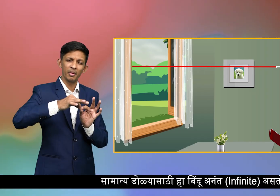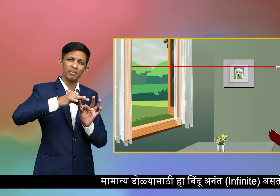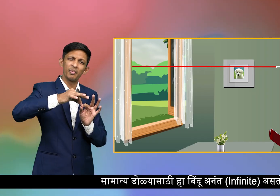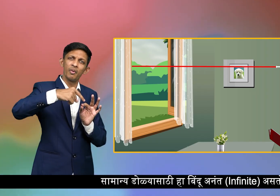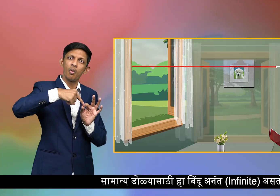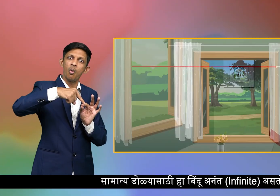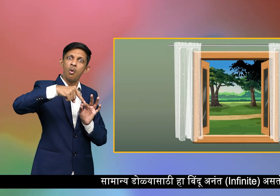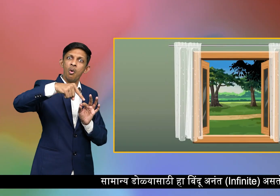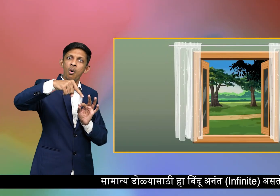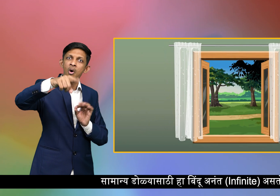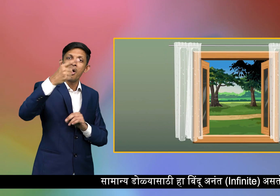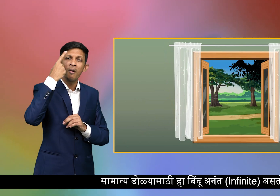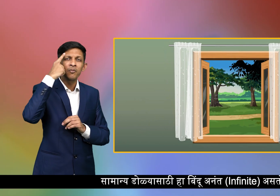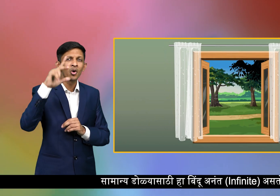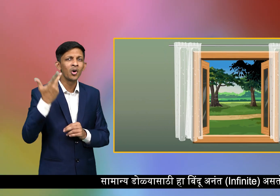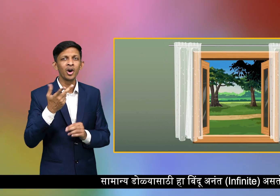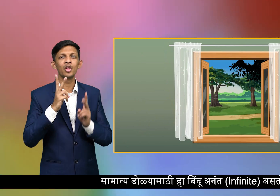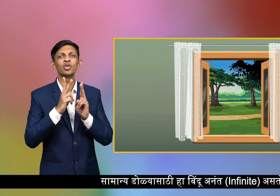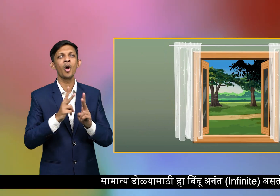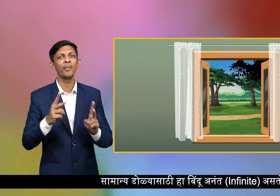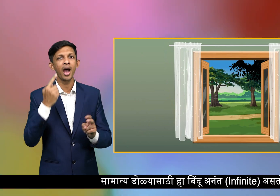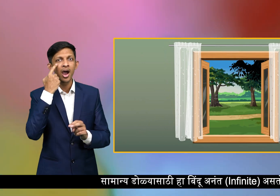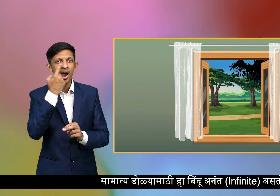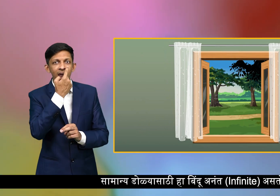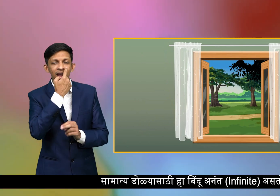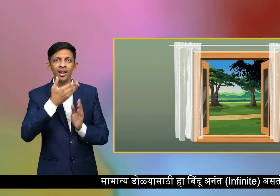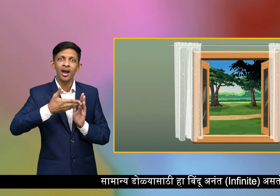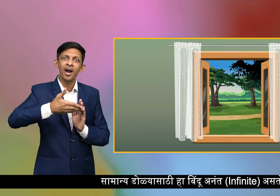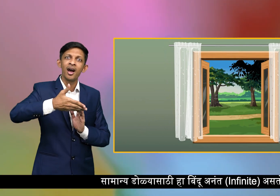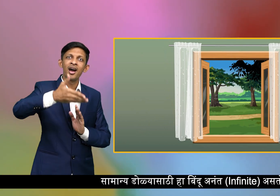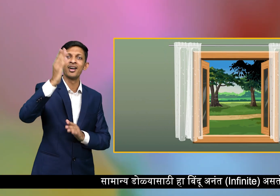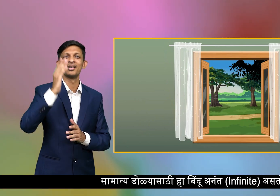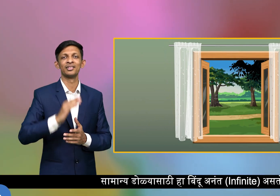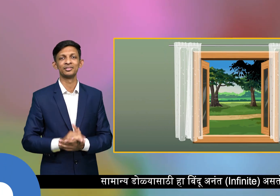सामान्य डोळ्यासाठी हा बिंदू अनंत इन्फिनाइट असतो.